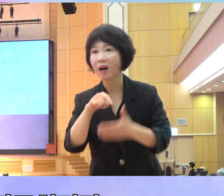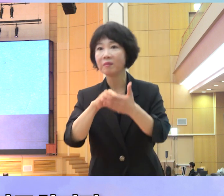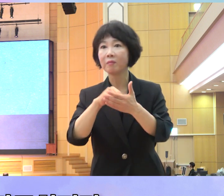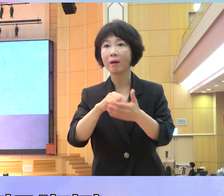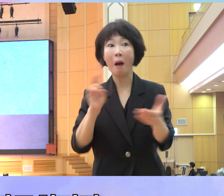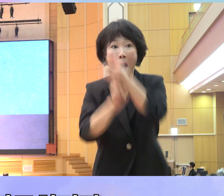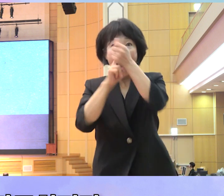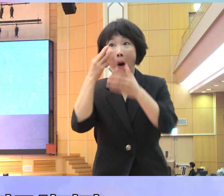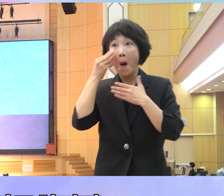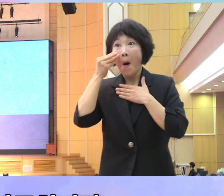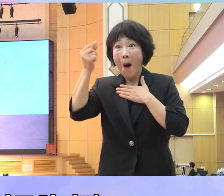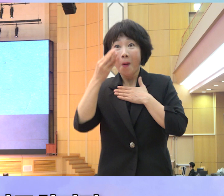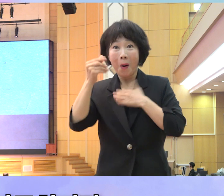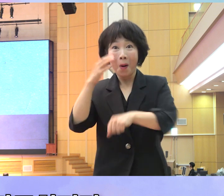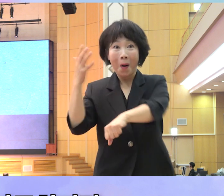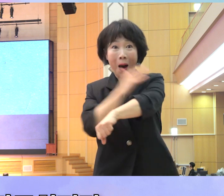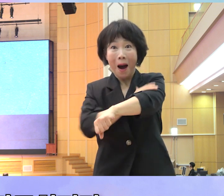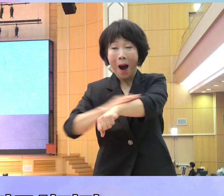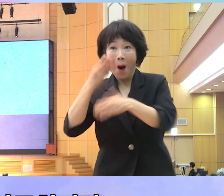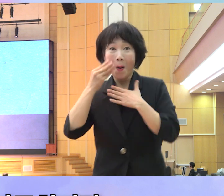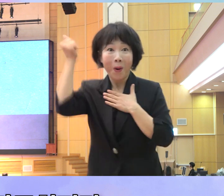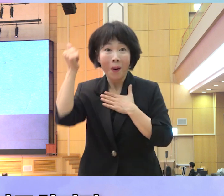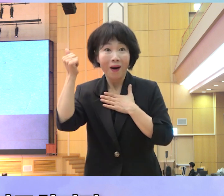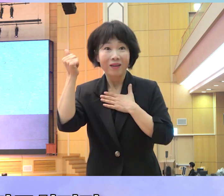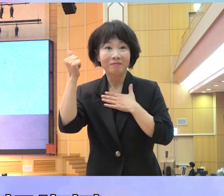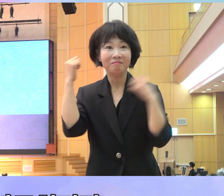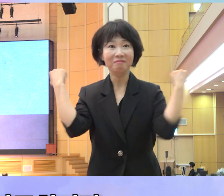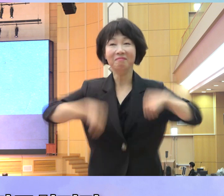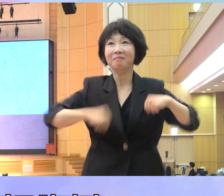빈틈이 생기고, 우쭐함의 빈틈이 생기고,